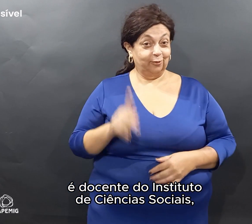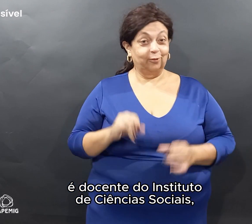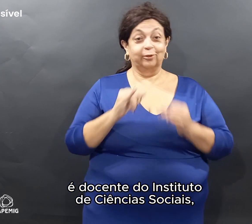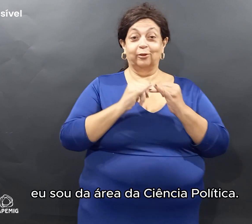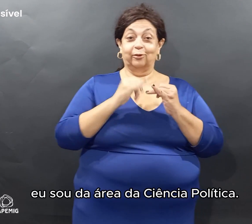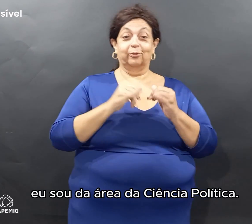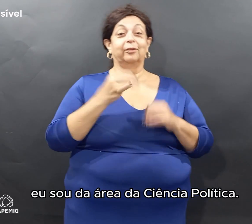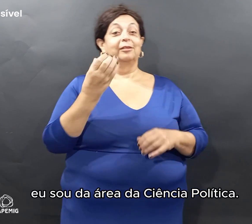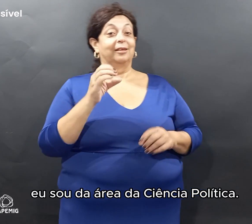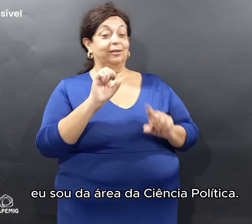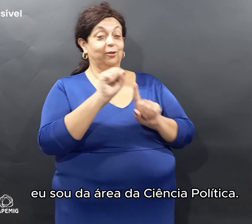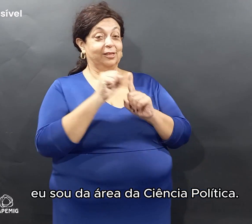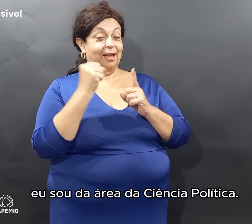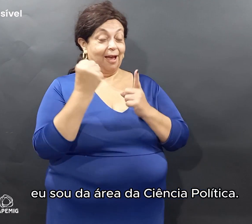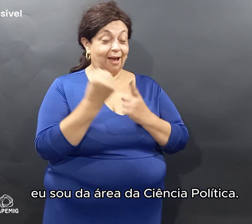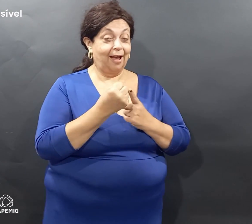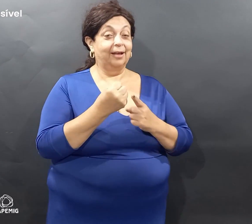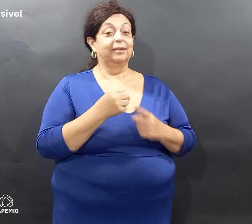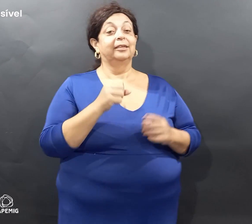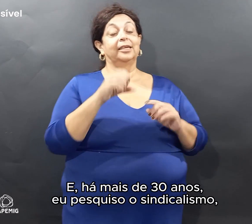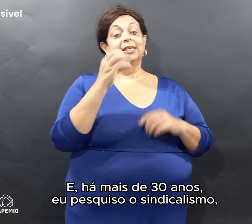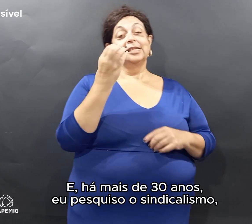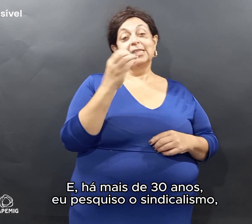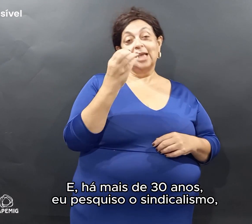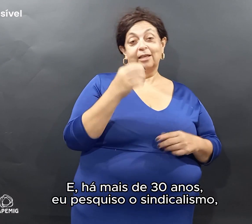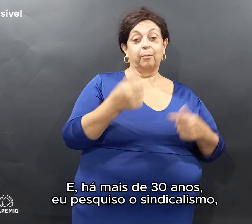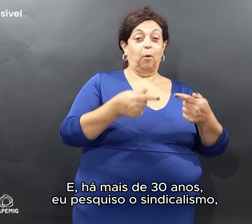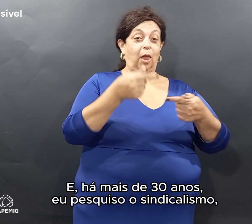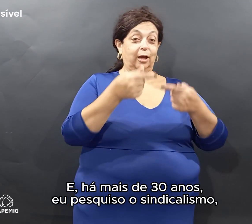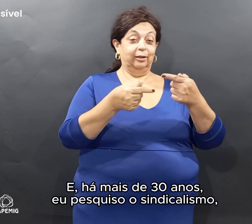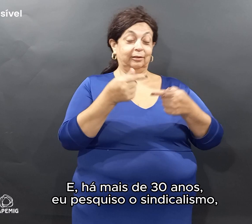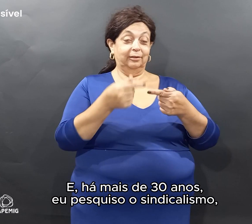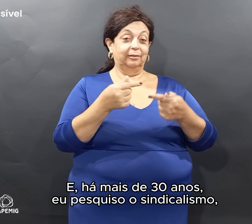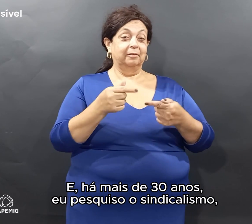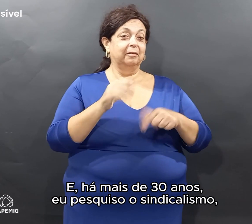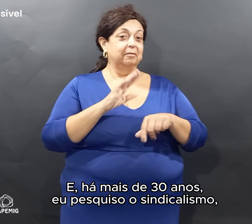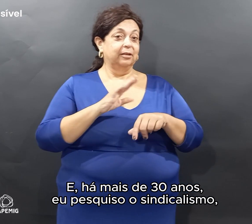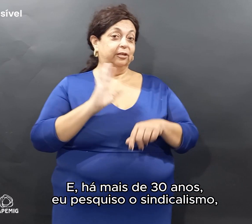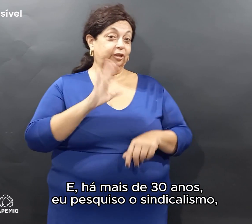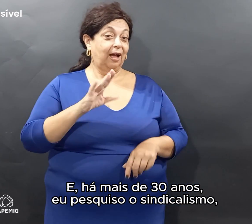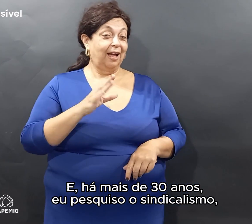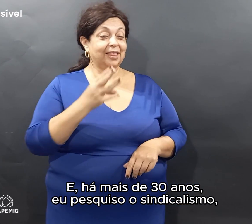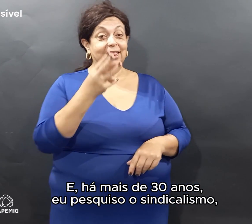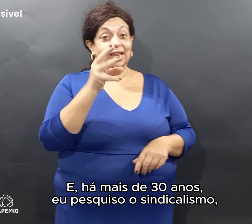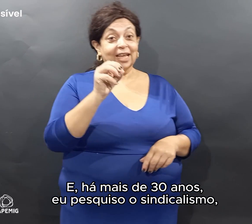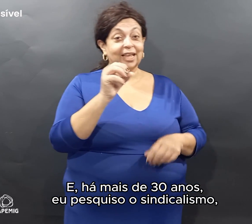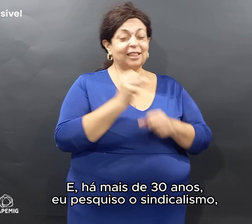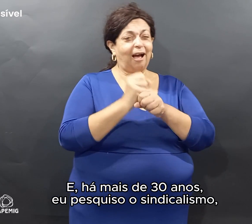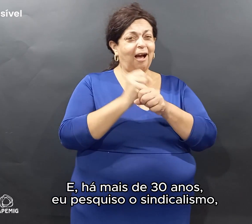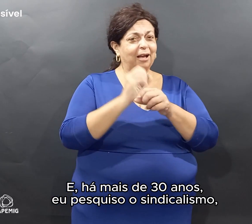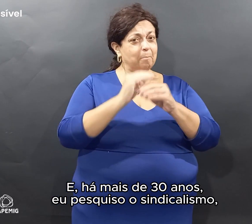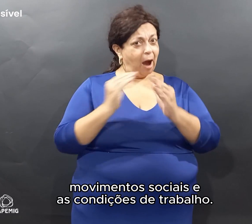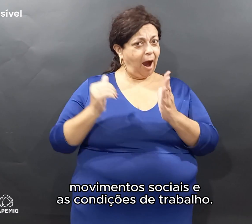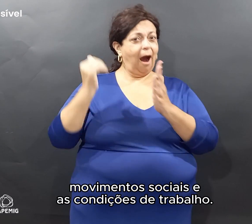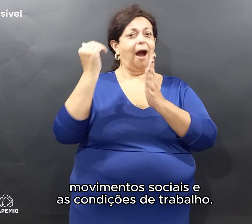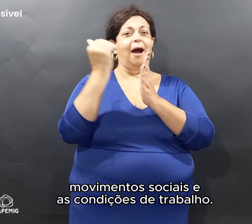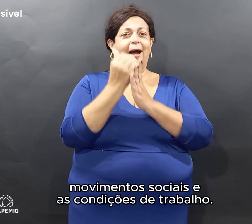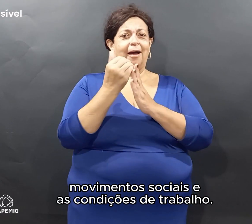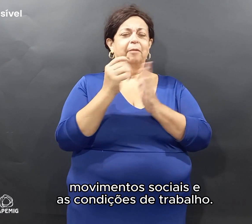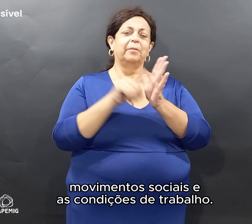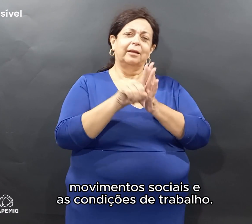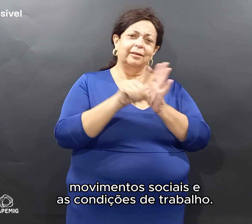Ciências Sociais, eu sou da área da ciência política, e há mais de 30 anos eu pesquiso sindicalismo,